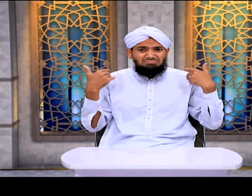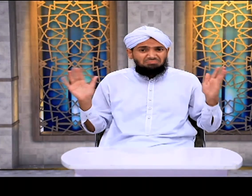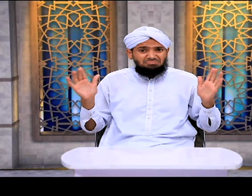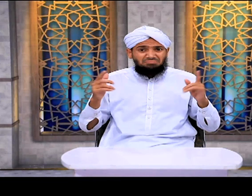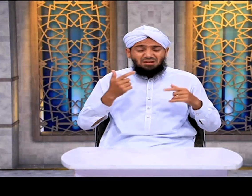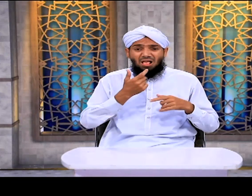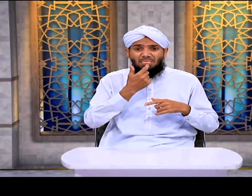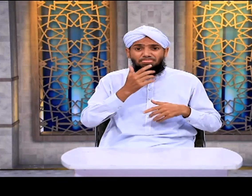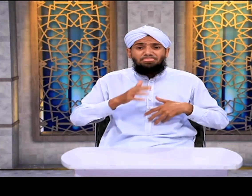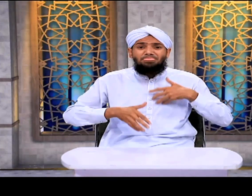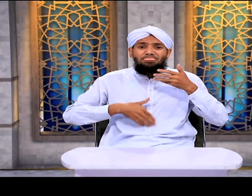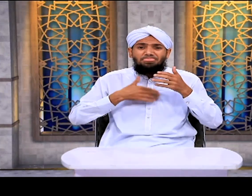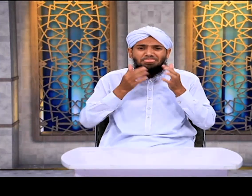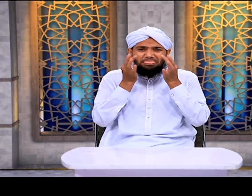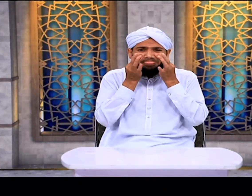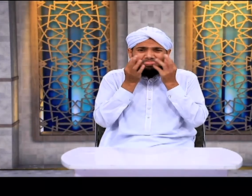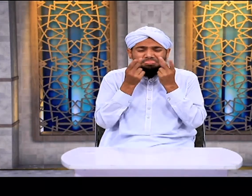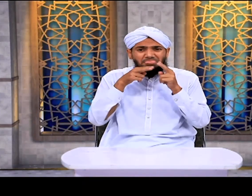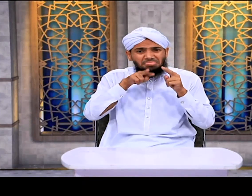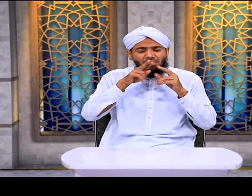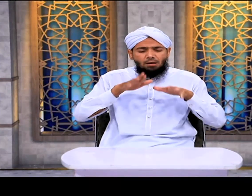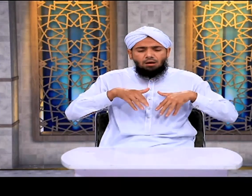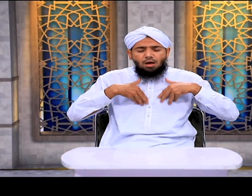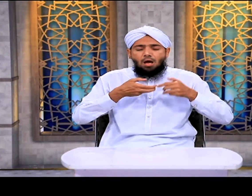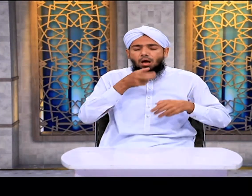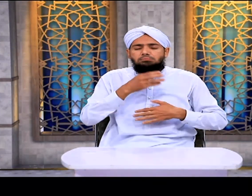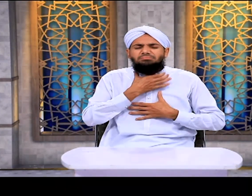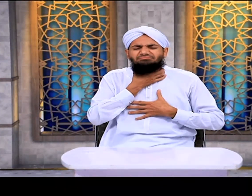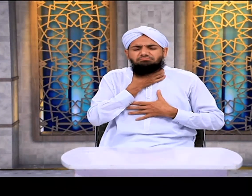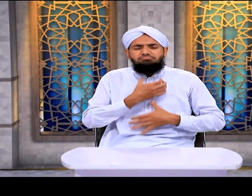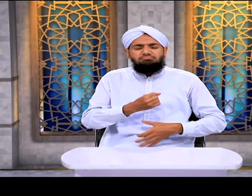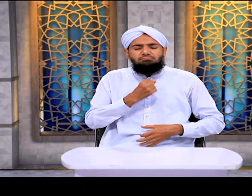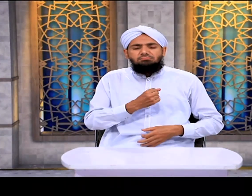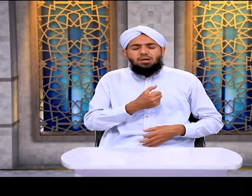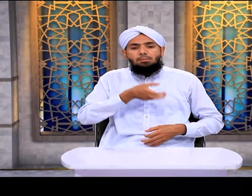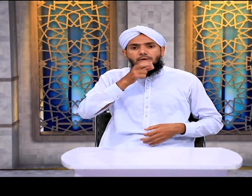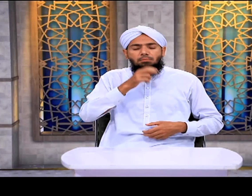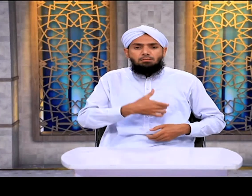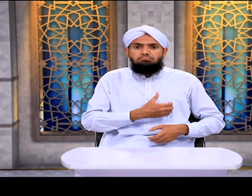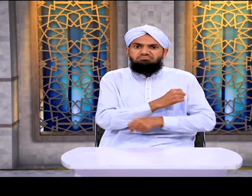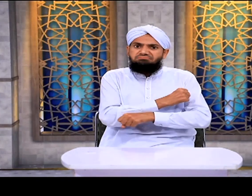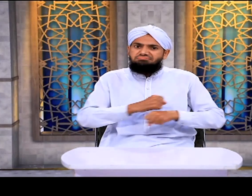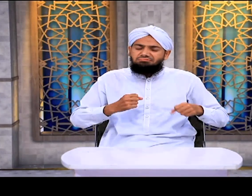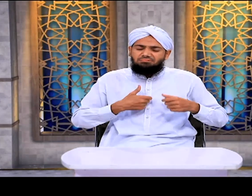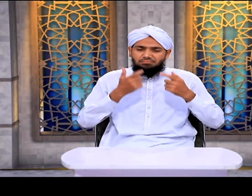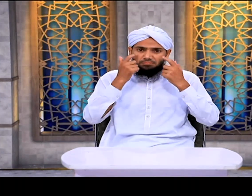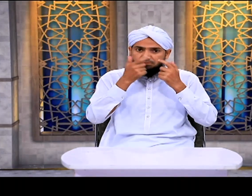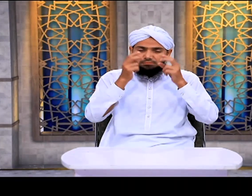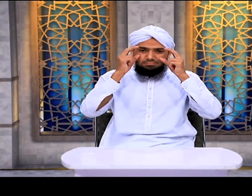سے خون ملی پیپ نکلے گی، شدت پیاس سے ان کا جگر پھٹ جائے گا، ان کی آنکھوں کے ڈھیلے گالوں